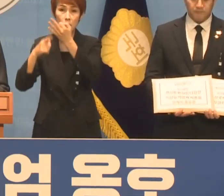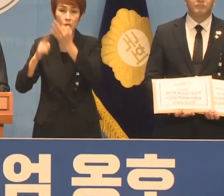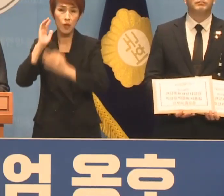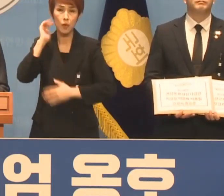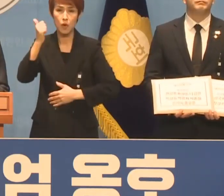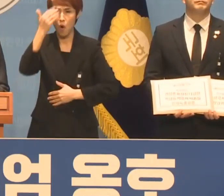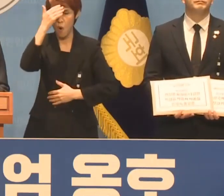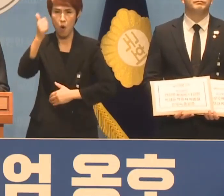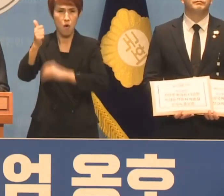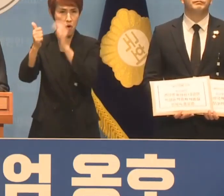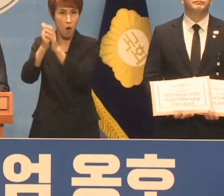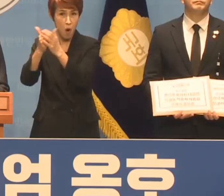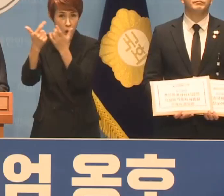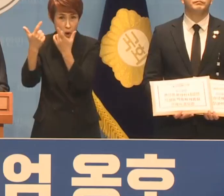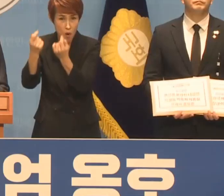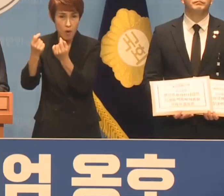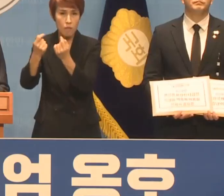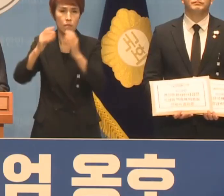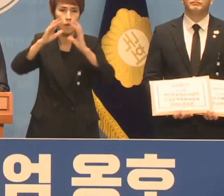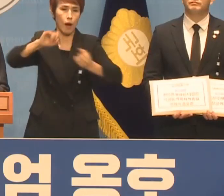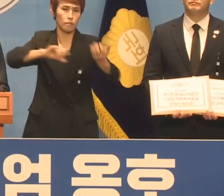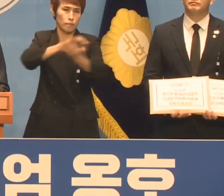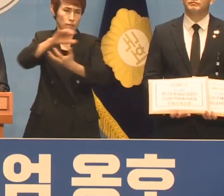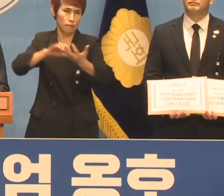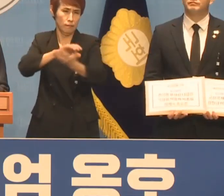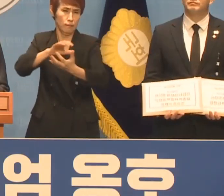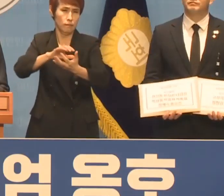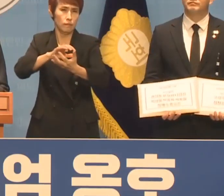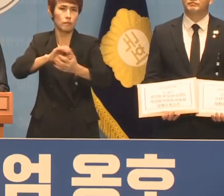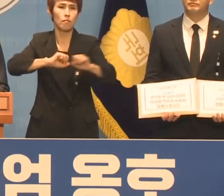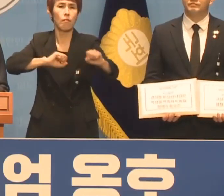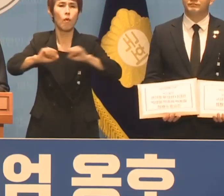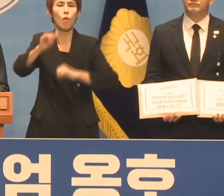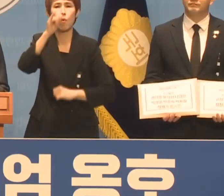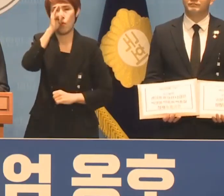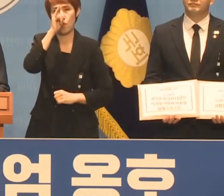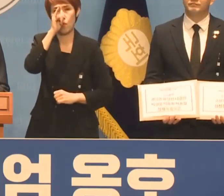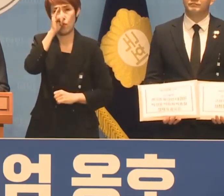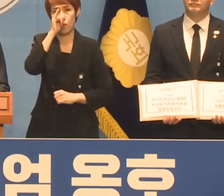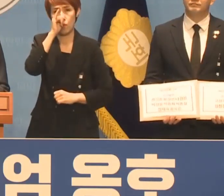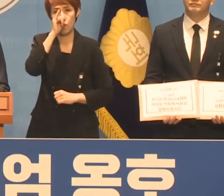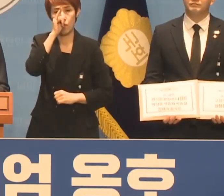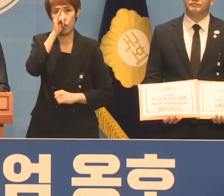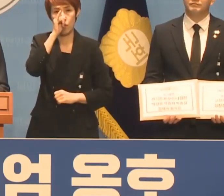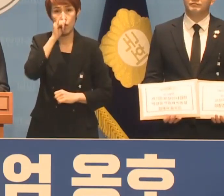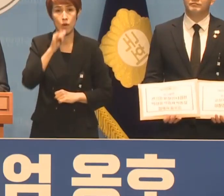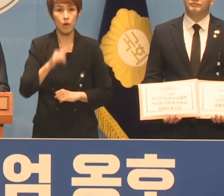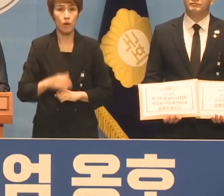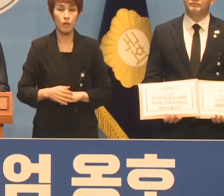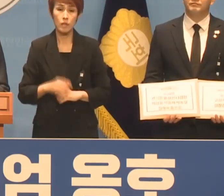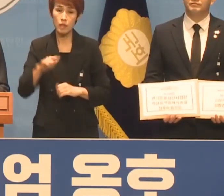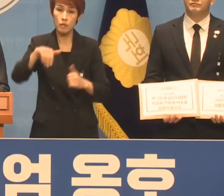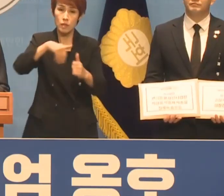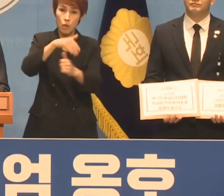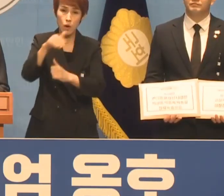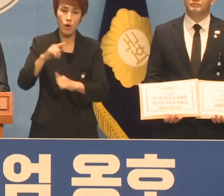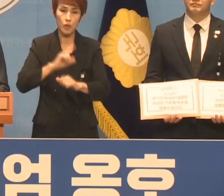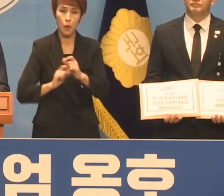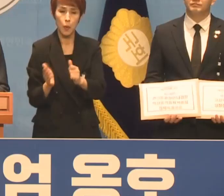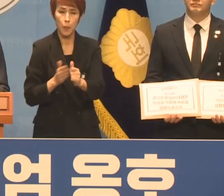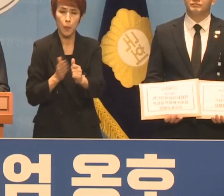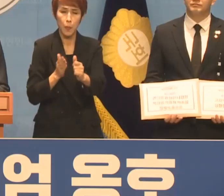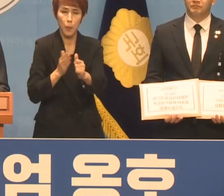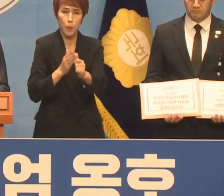행위로서 굉장히 혼란스럽고 여러 가지 어려움들이 있는 상황 하에서 이런 부분들을 더욱더